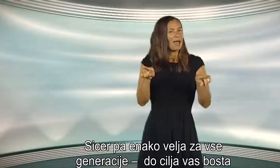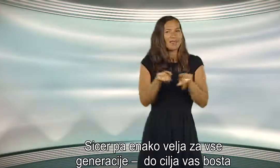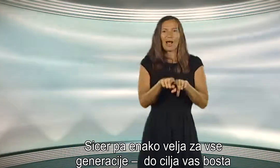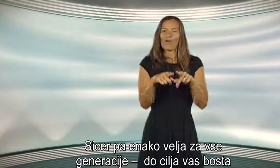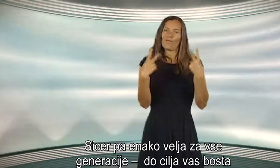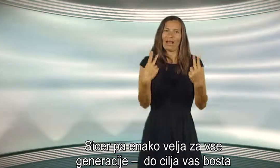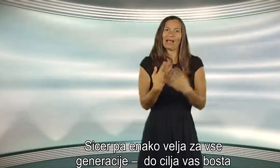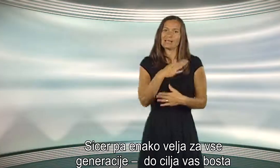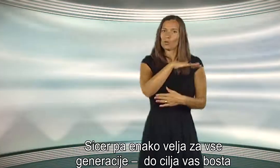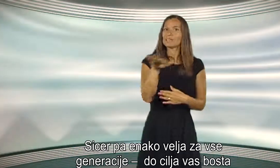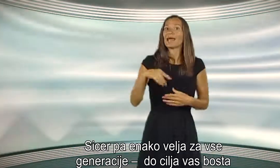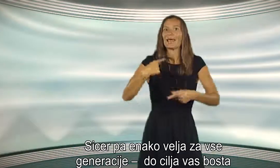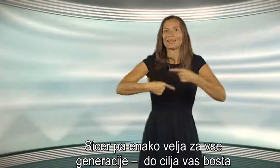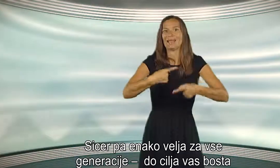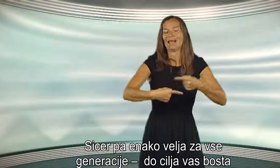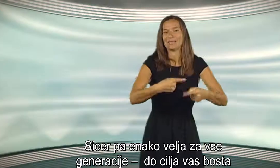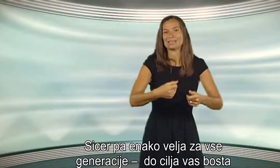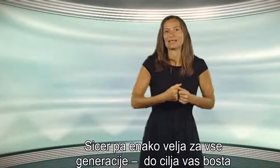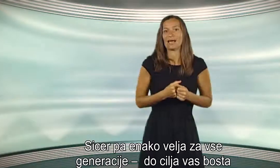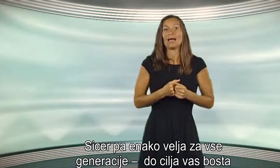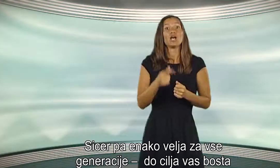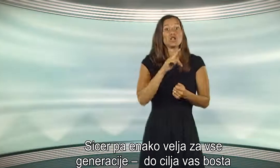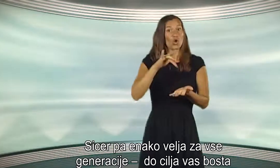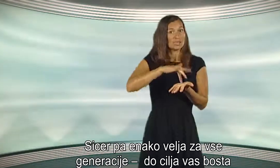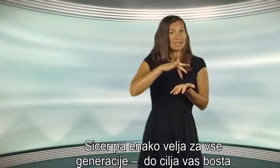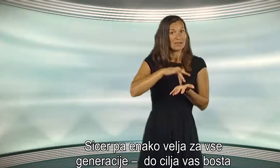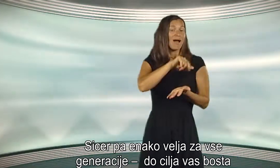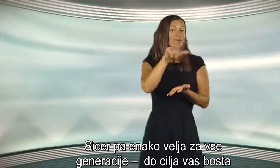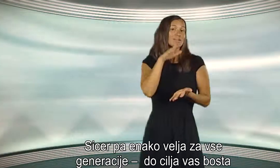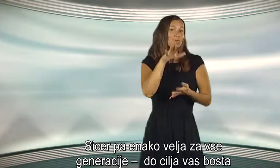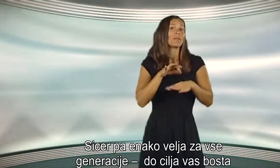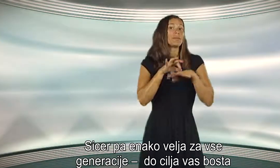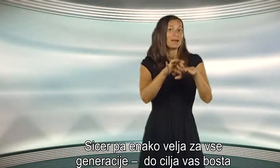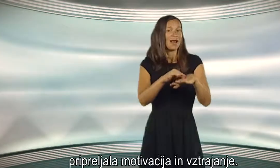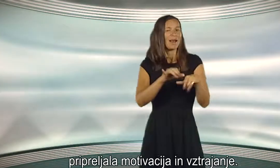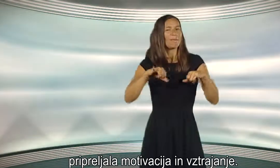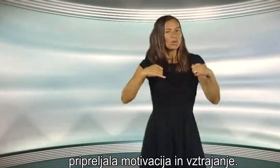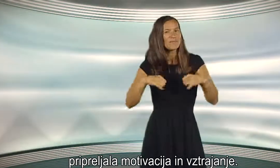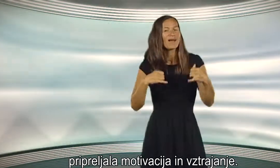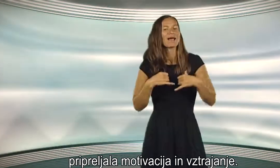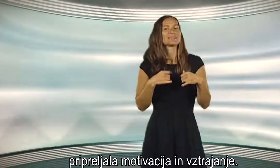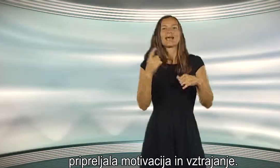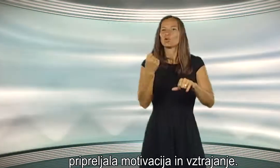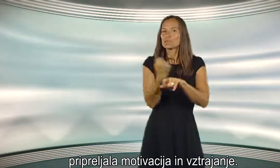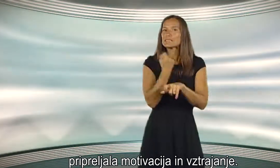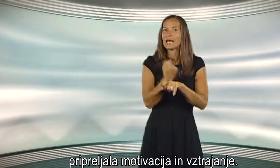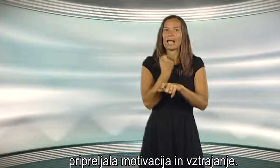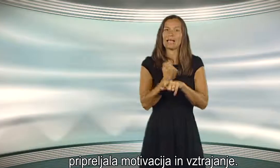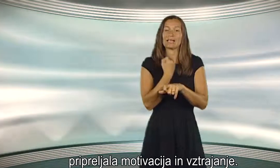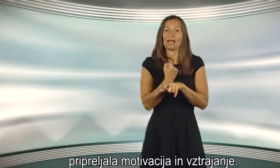enako velja za vse generacije. Do cilja vas bosta pripeljala motivacija in vztrajanje.